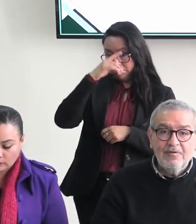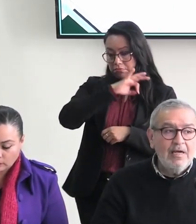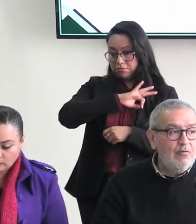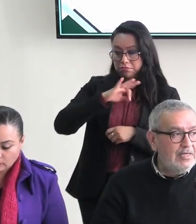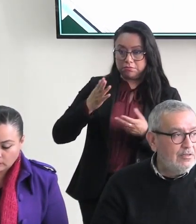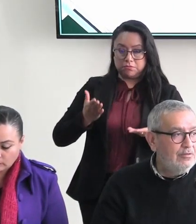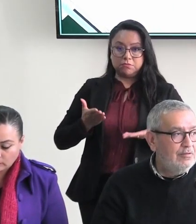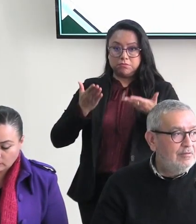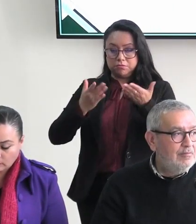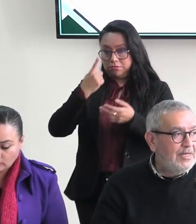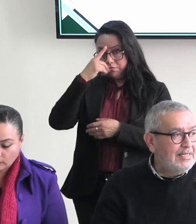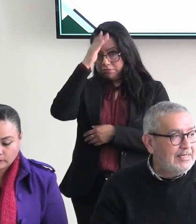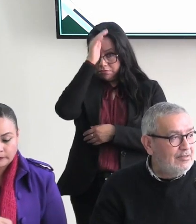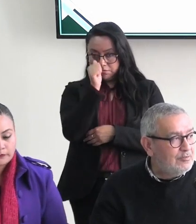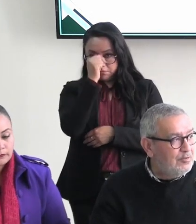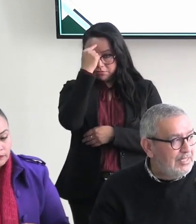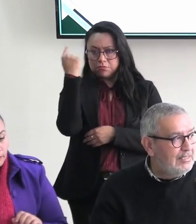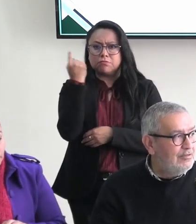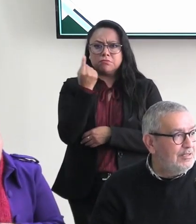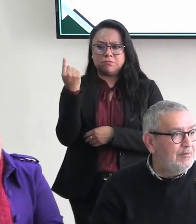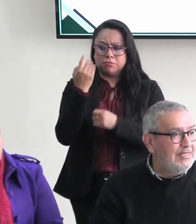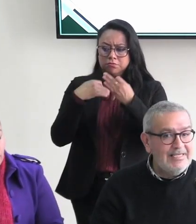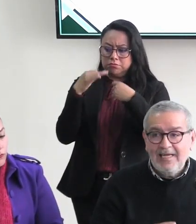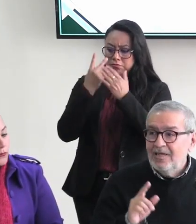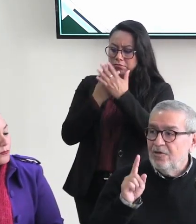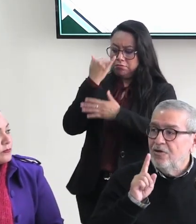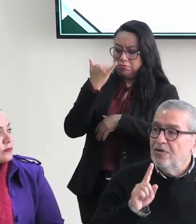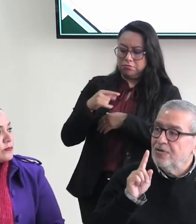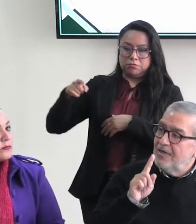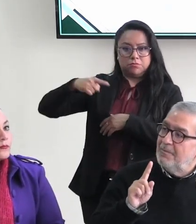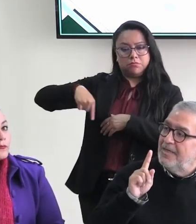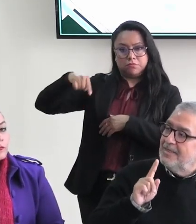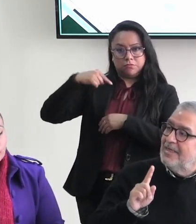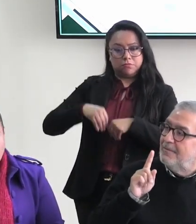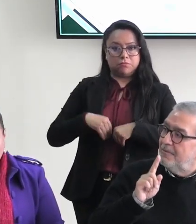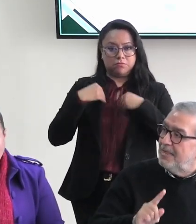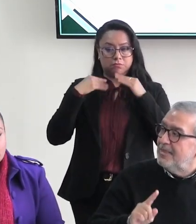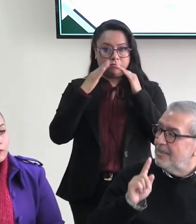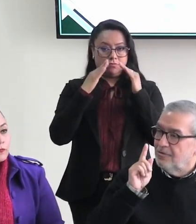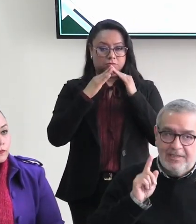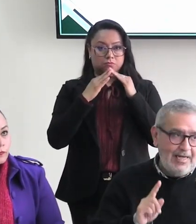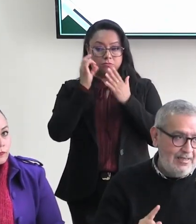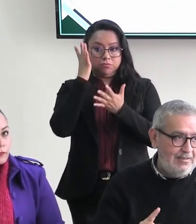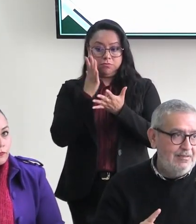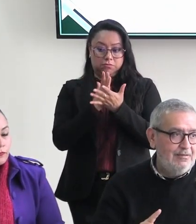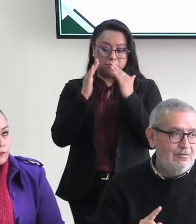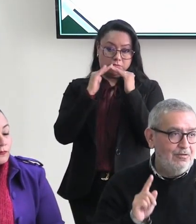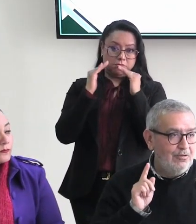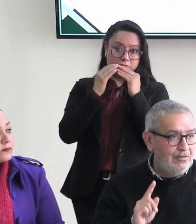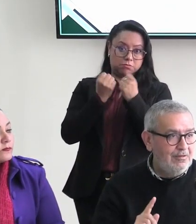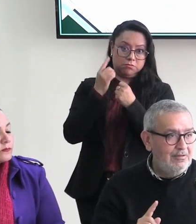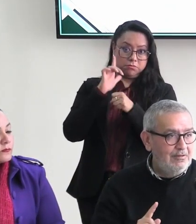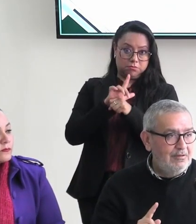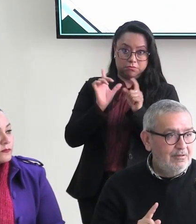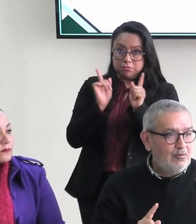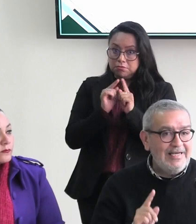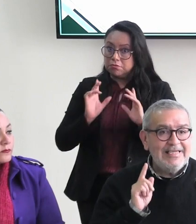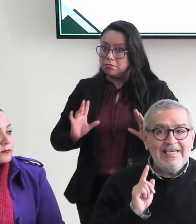hacer un acuerdo para que los proyectos de vivienda, no solamente la vivienda social,